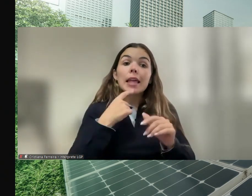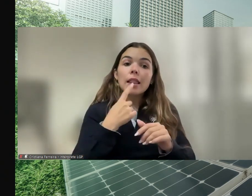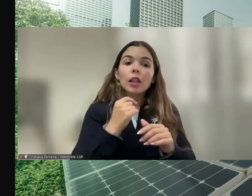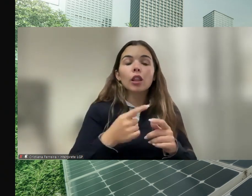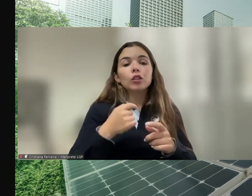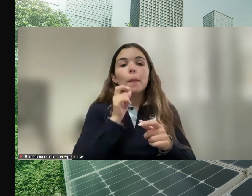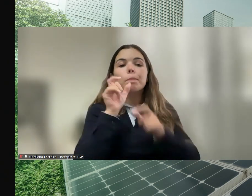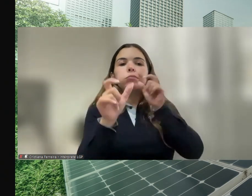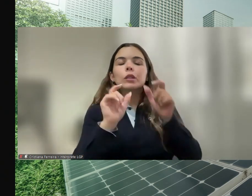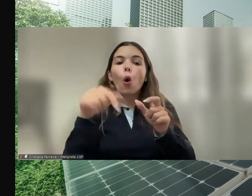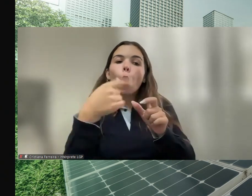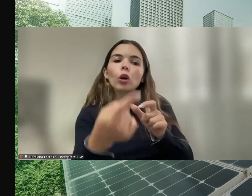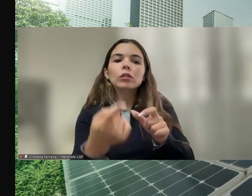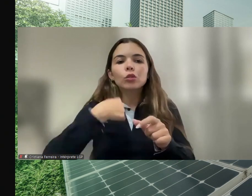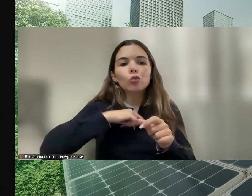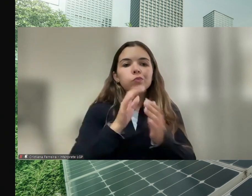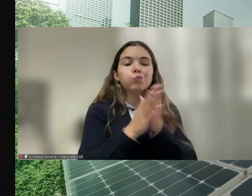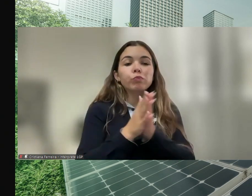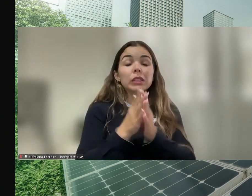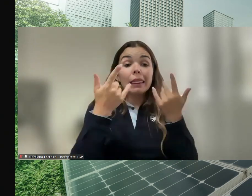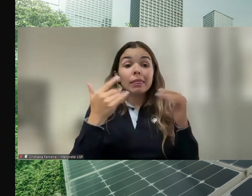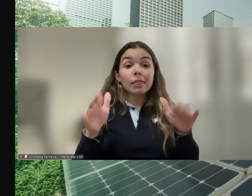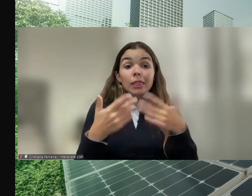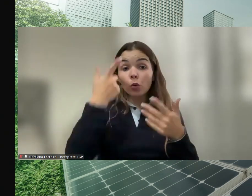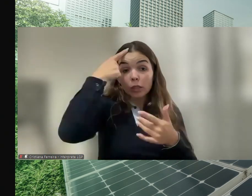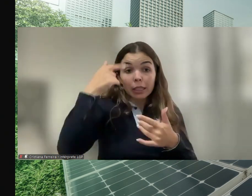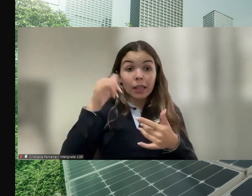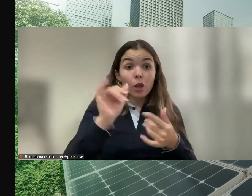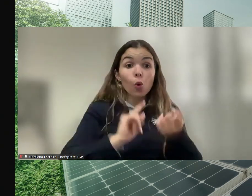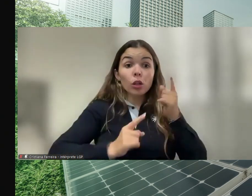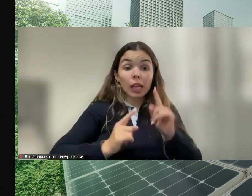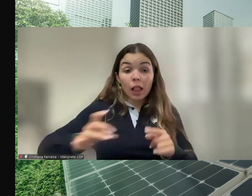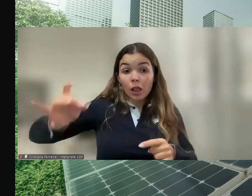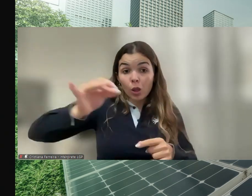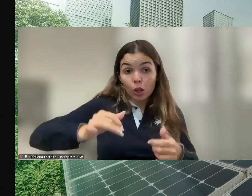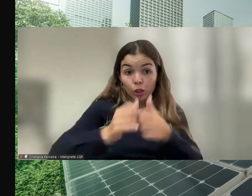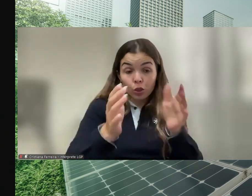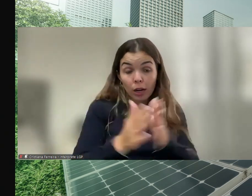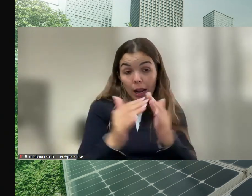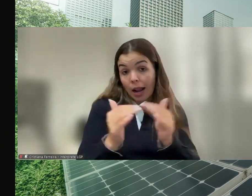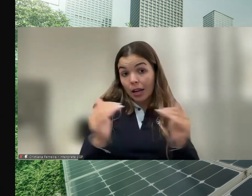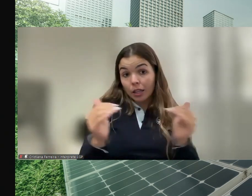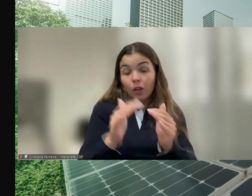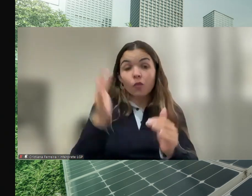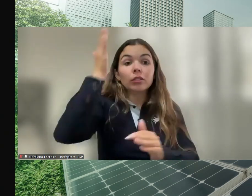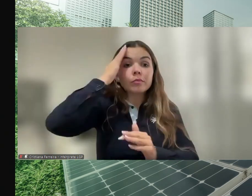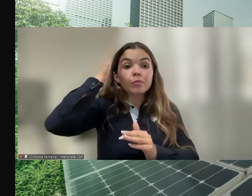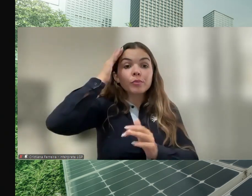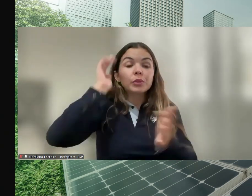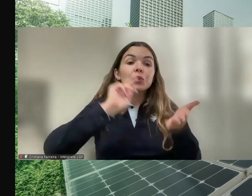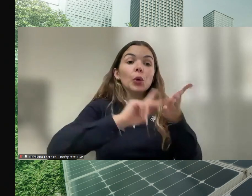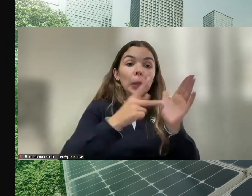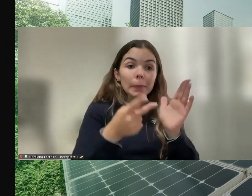Adaptation, e a ideia é empoderar atores locais, tanto a nível de capacitação